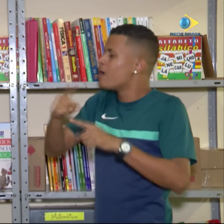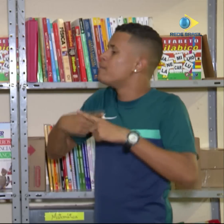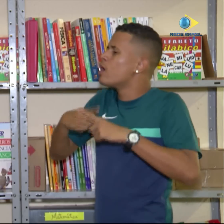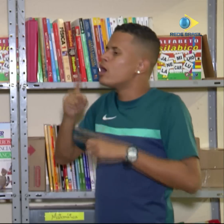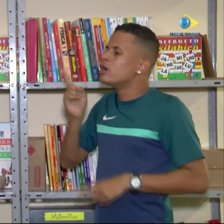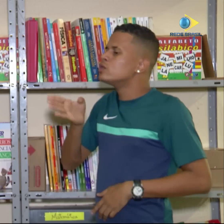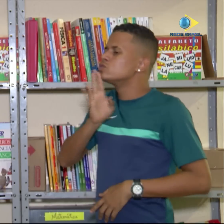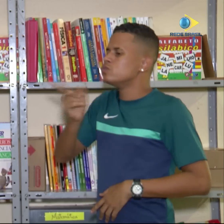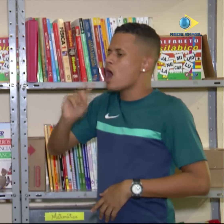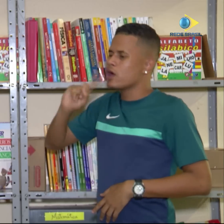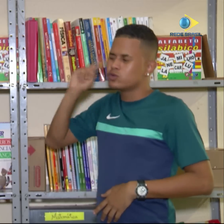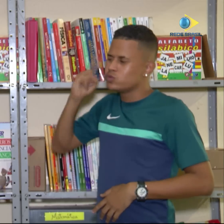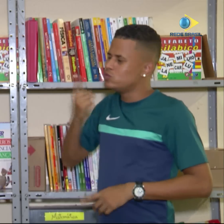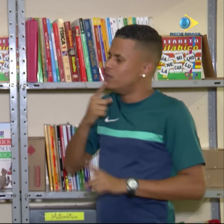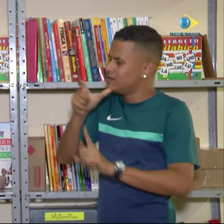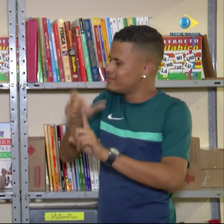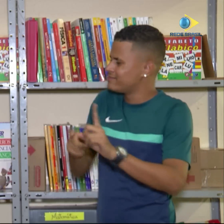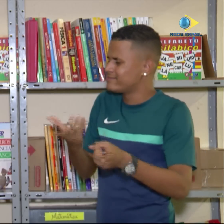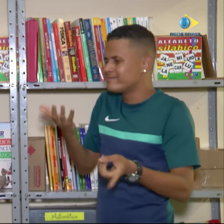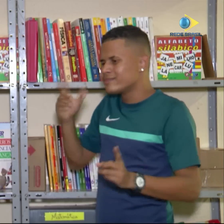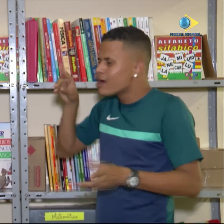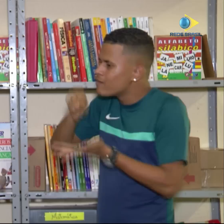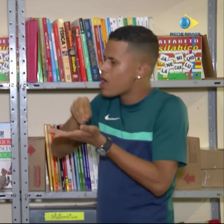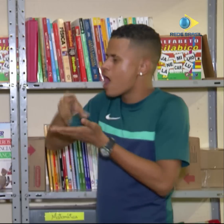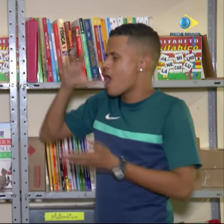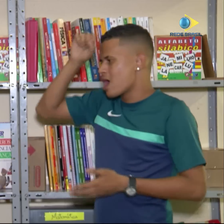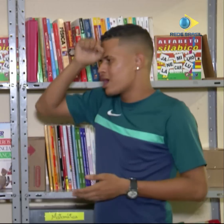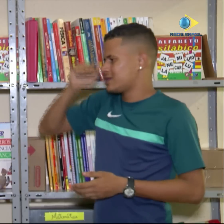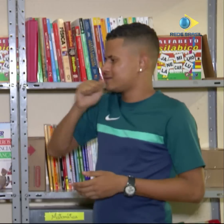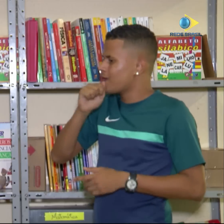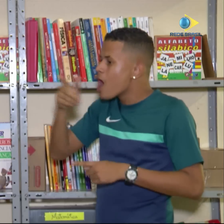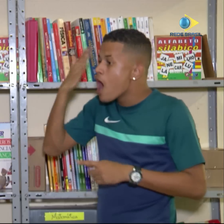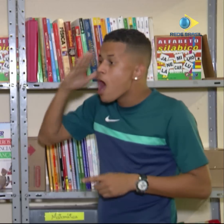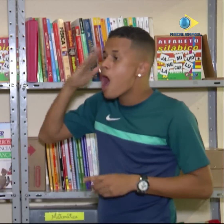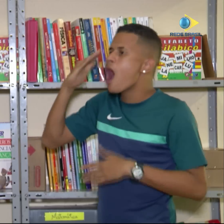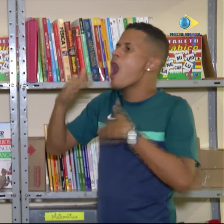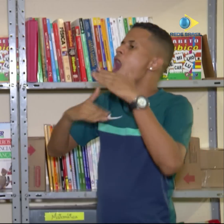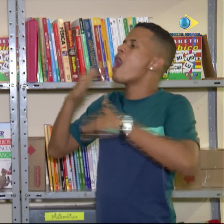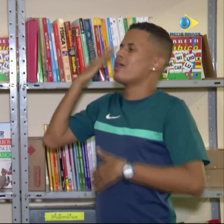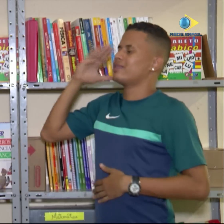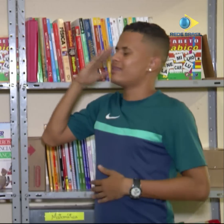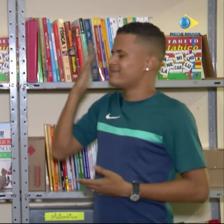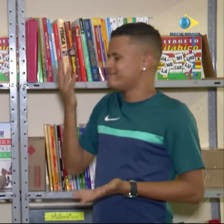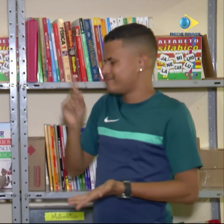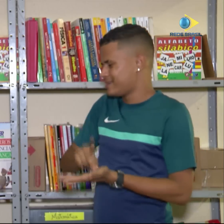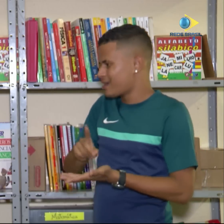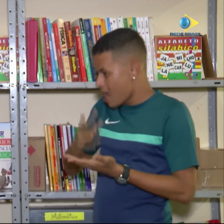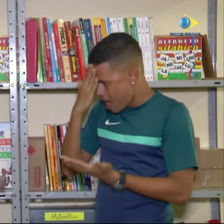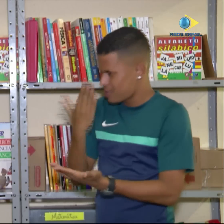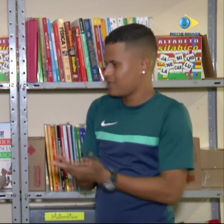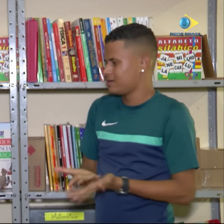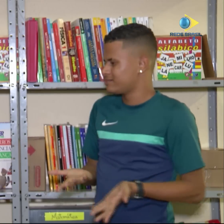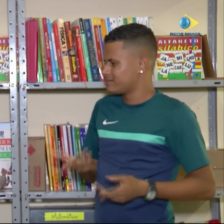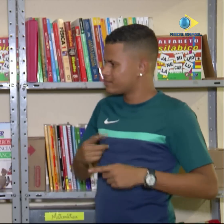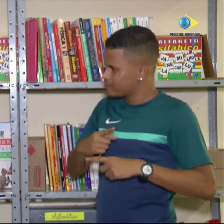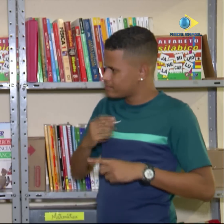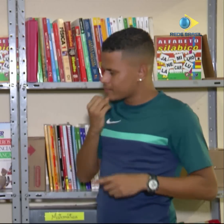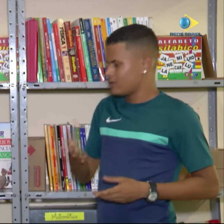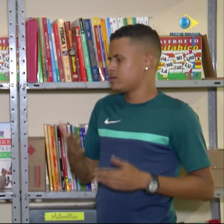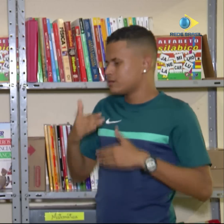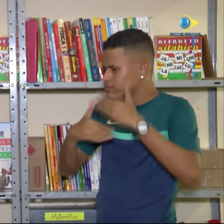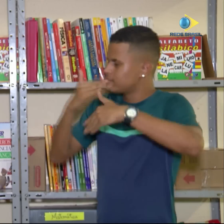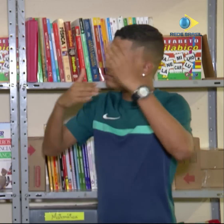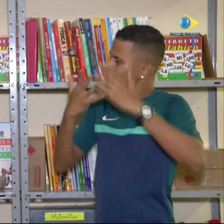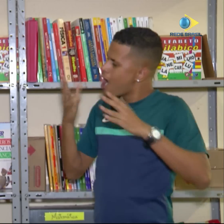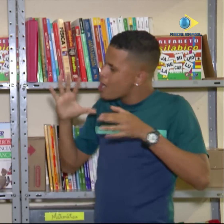Isso eu sinto que é uma falta de respeito. Ele não tem um conhecimento com surdo de verdade. Eles precisam aprender para que eles venham a melhorar também,